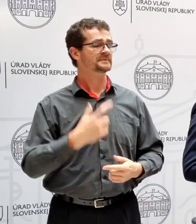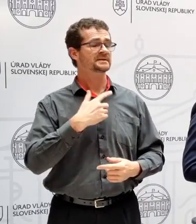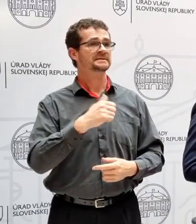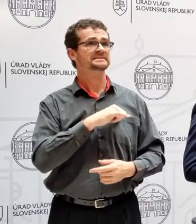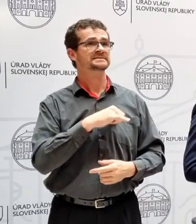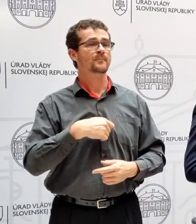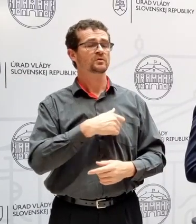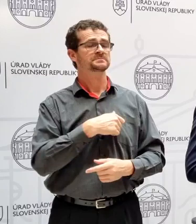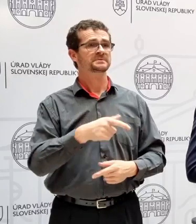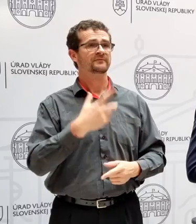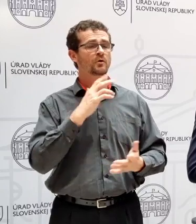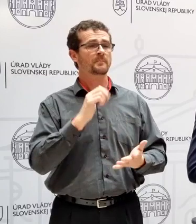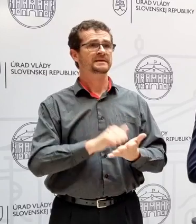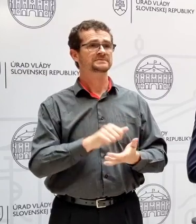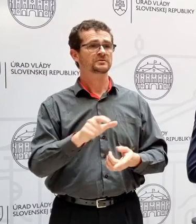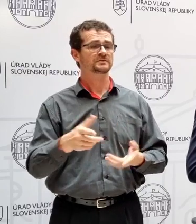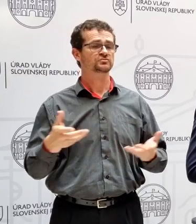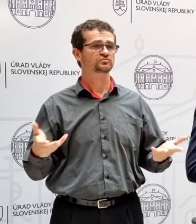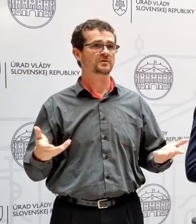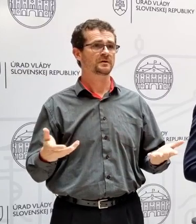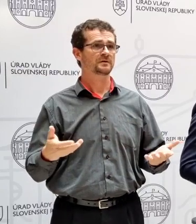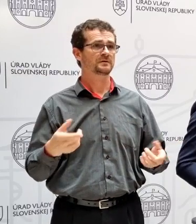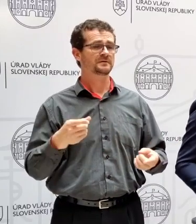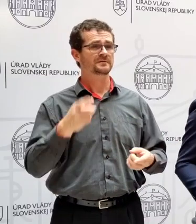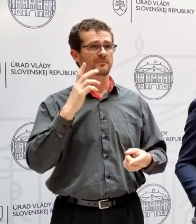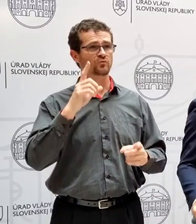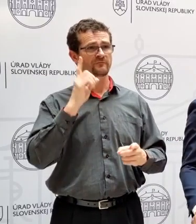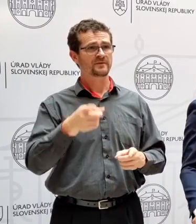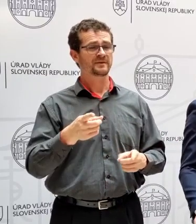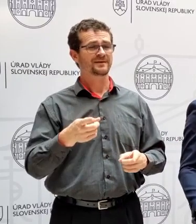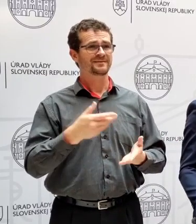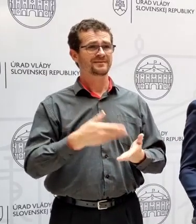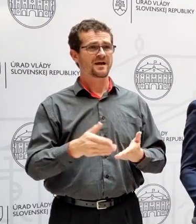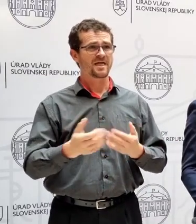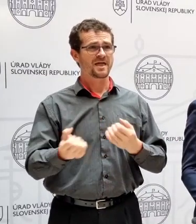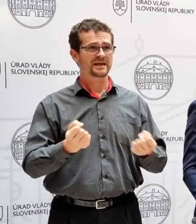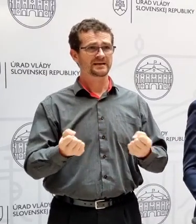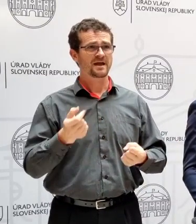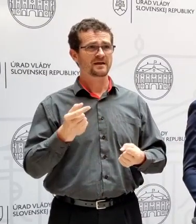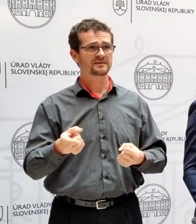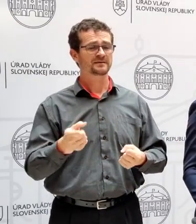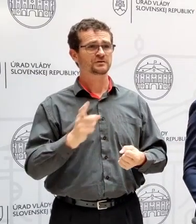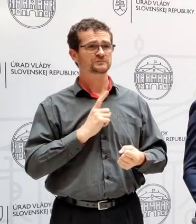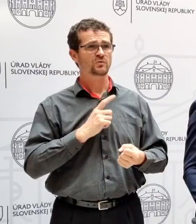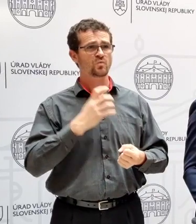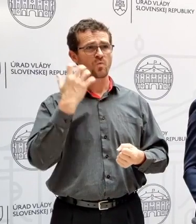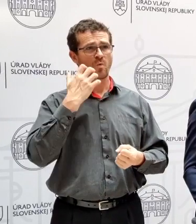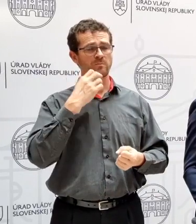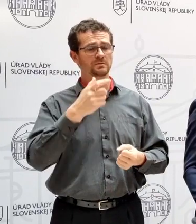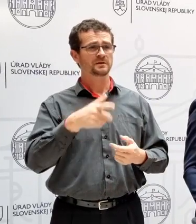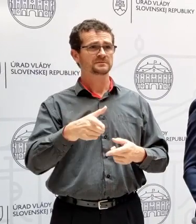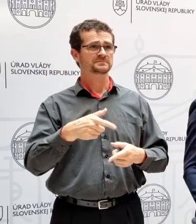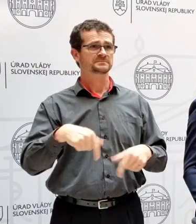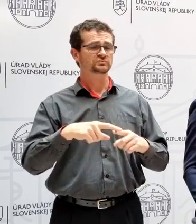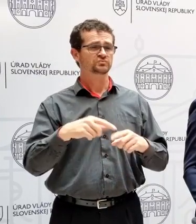nejaké istoty, že teda budú vedieť naďalej riadiť tú svoju obec, prípadne